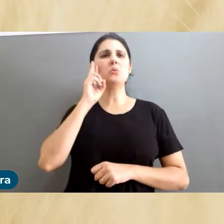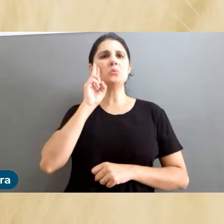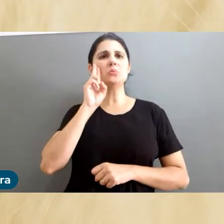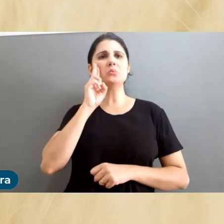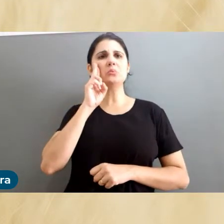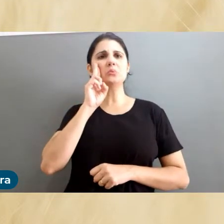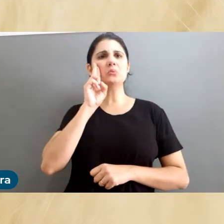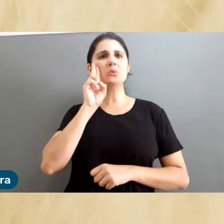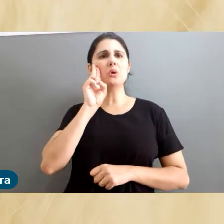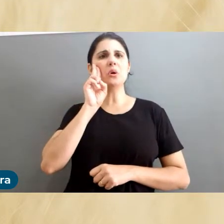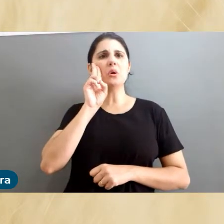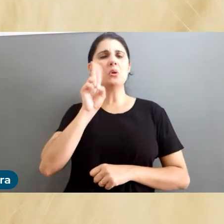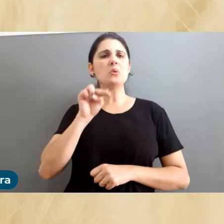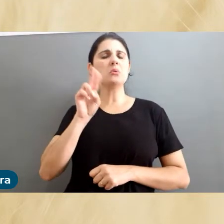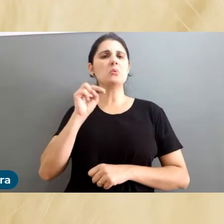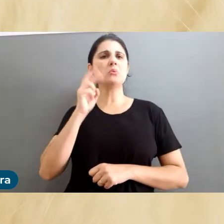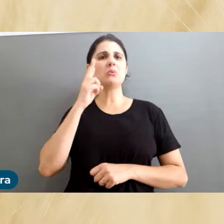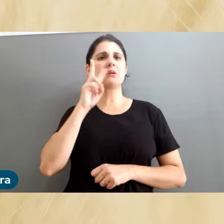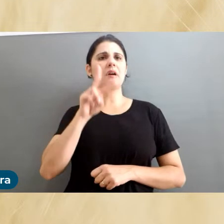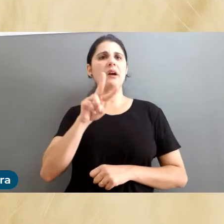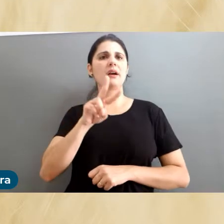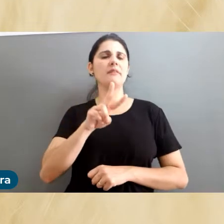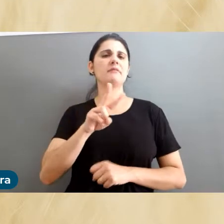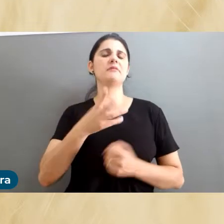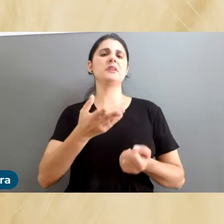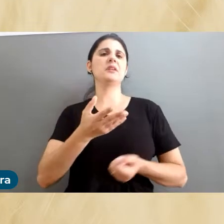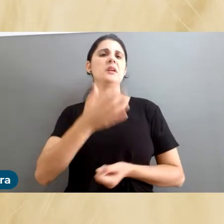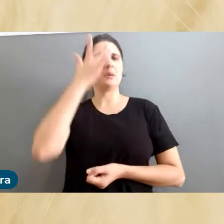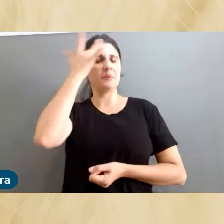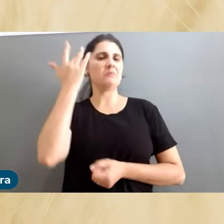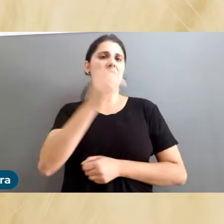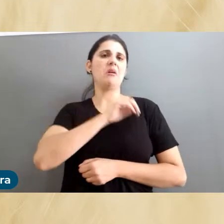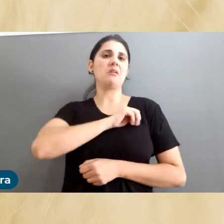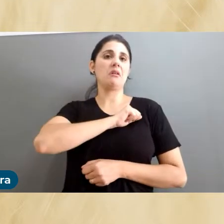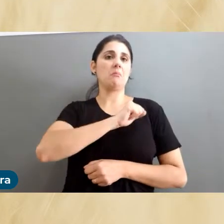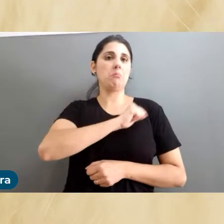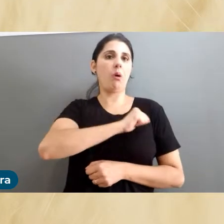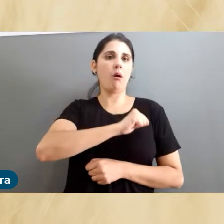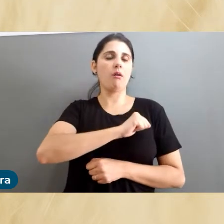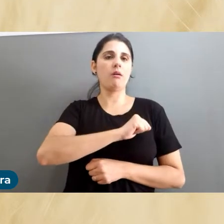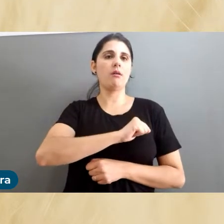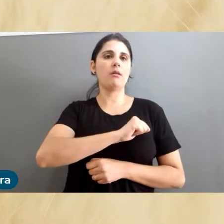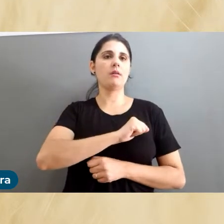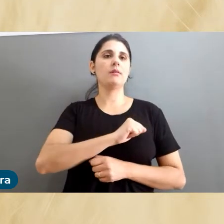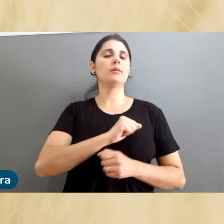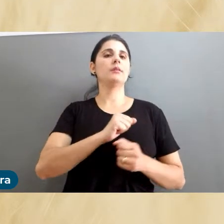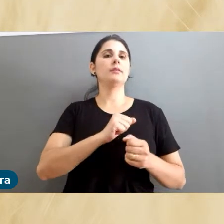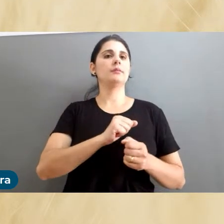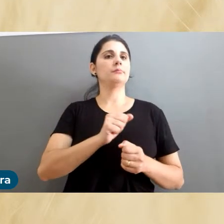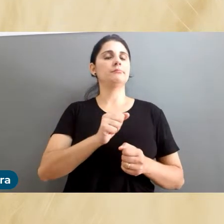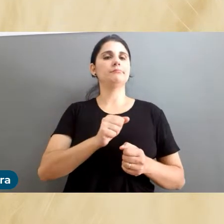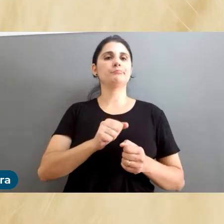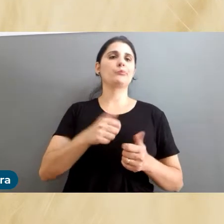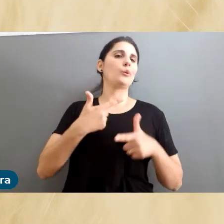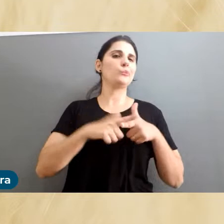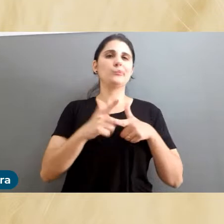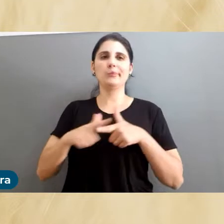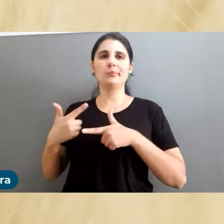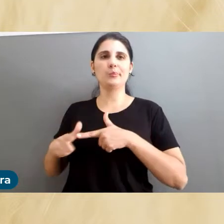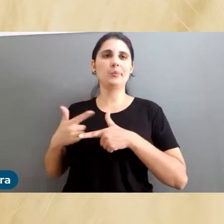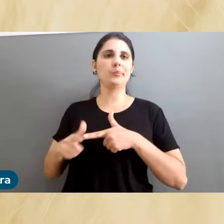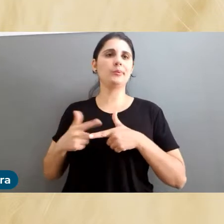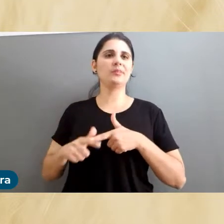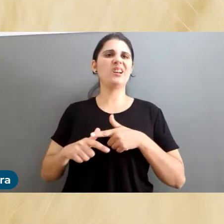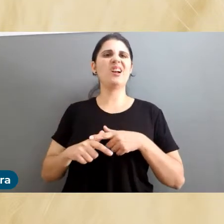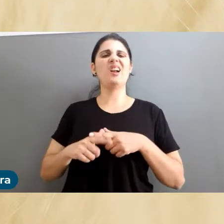ter tempo para fazer algum exercício físico, uma caminhada. Porque sempre que a gente não está com um problema de saúde, às vezes a pessoa